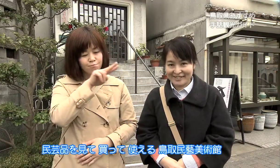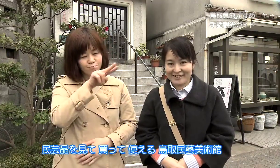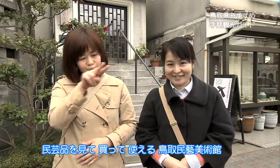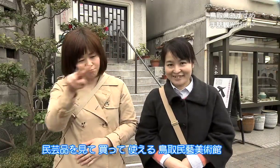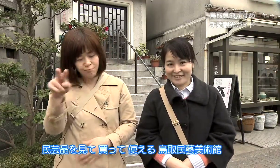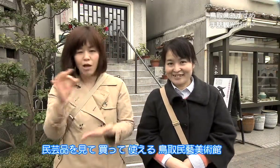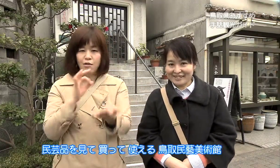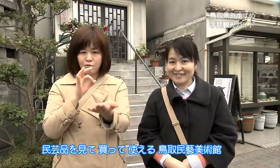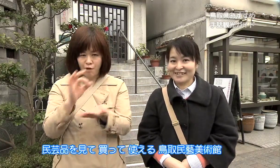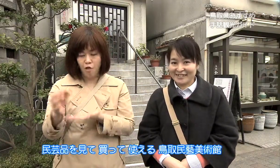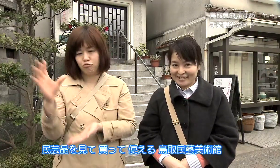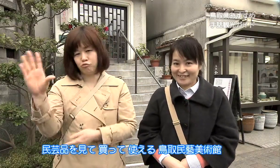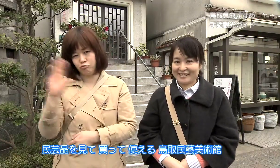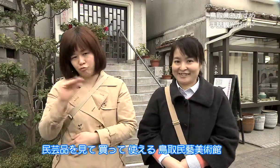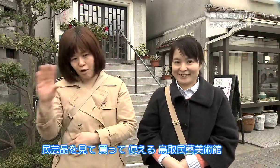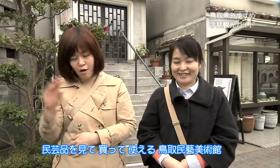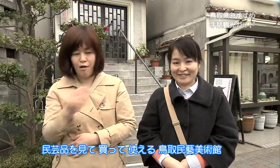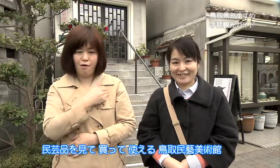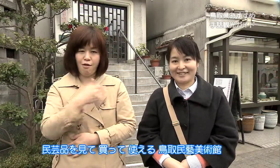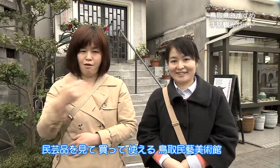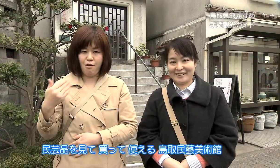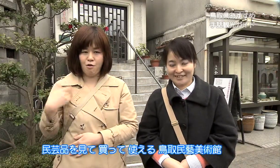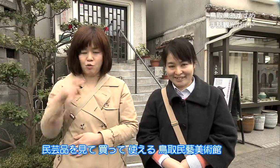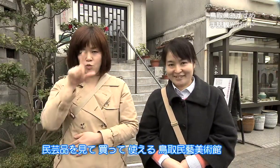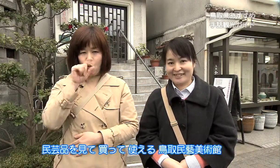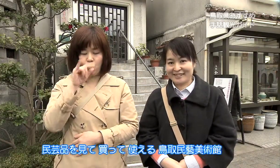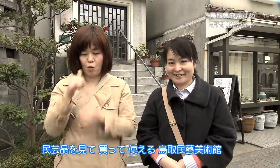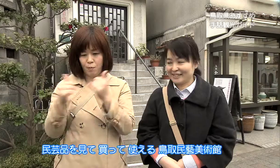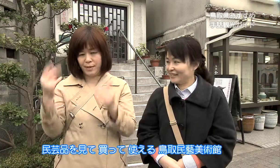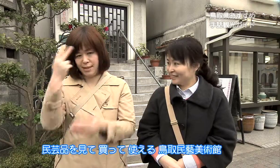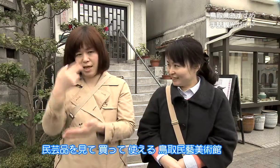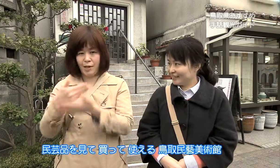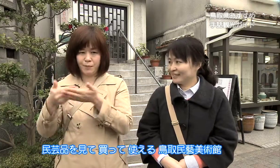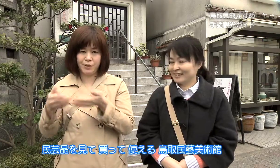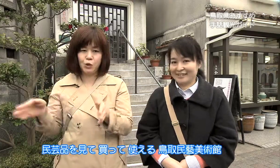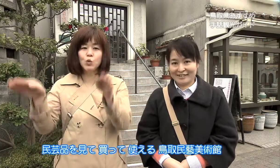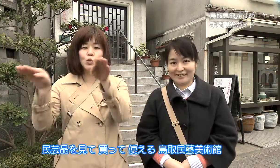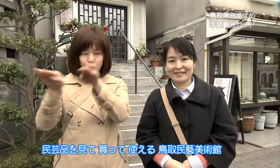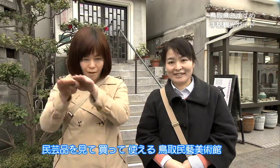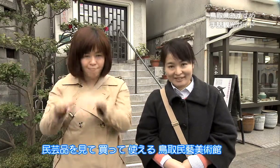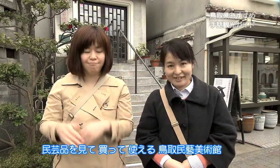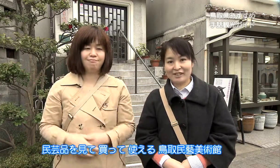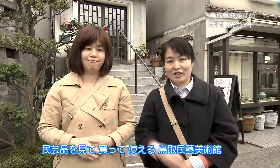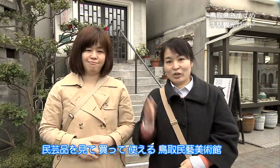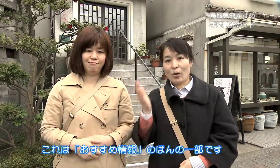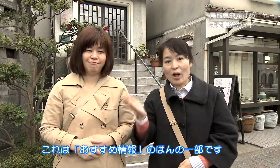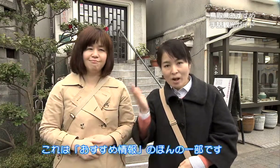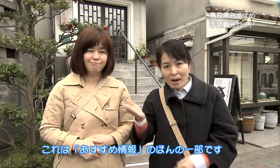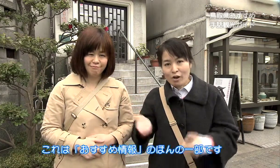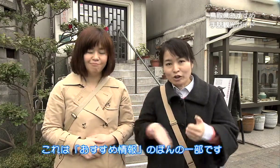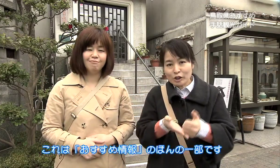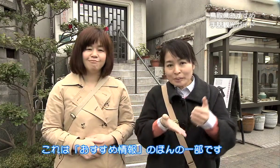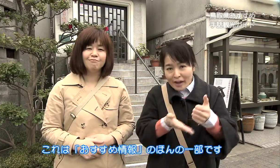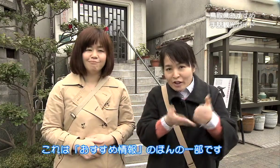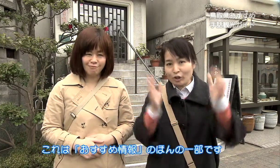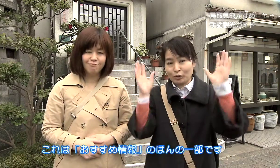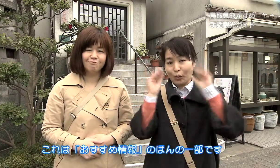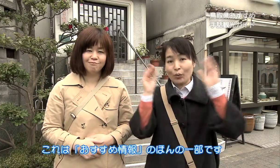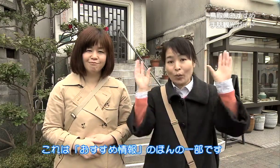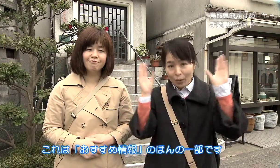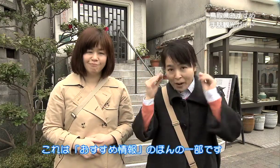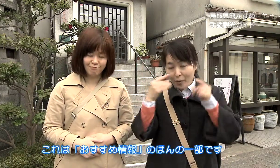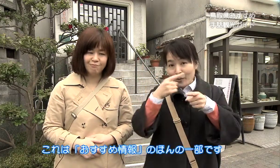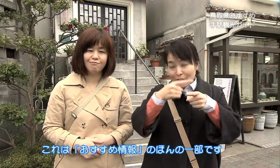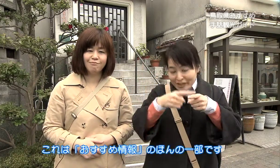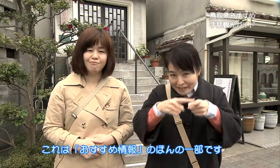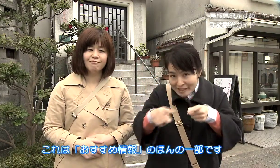品を見て、買って、使える鳥取民芸美術館。 これはおすすめ